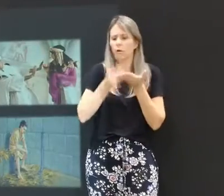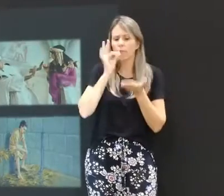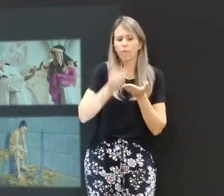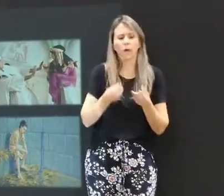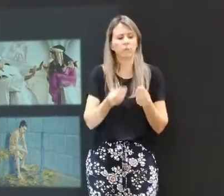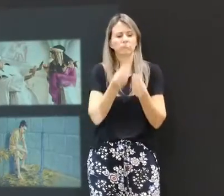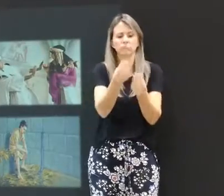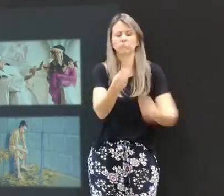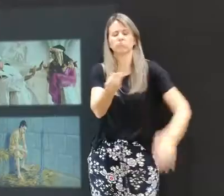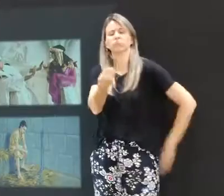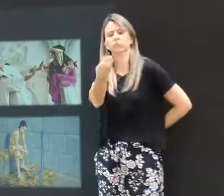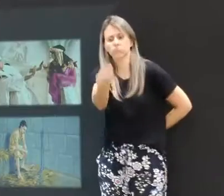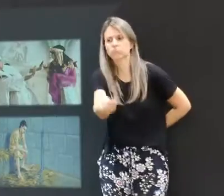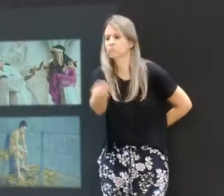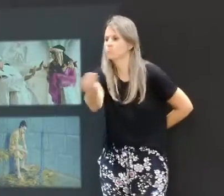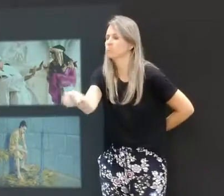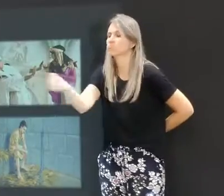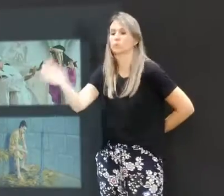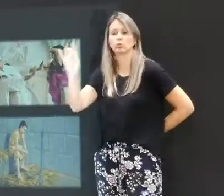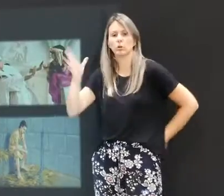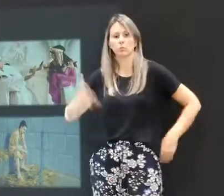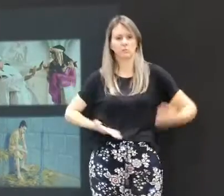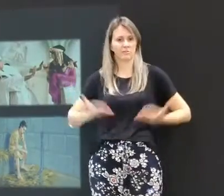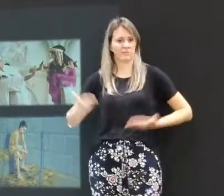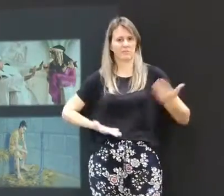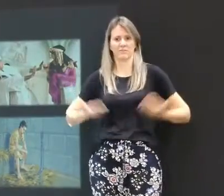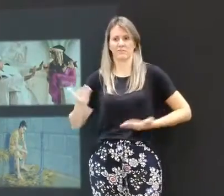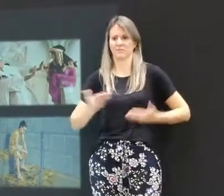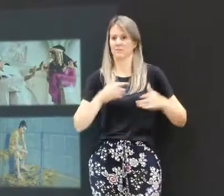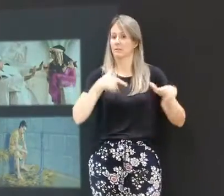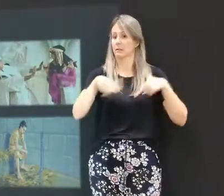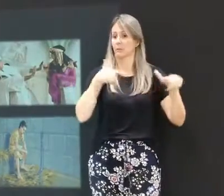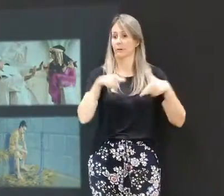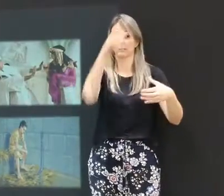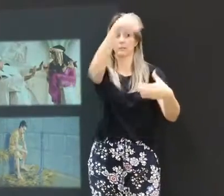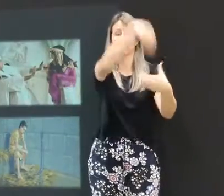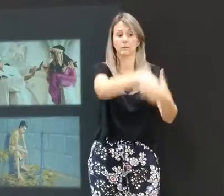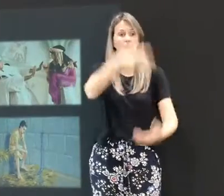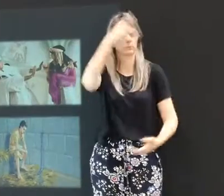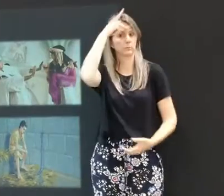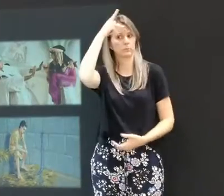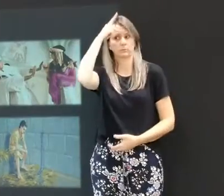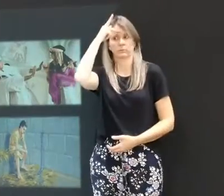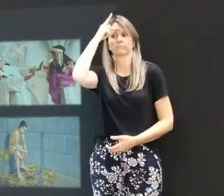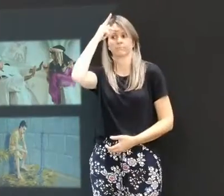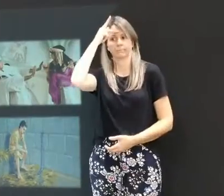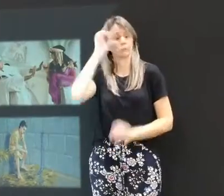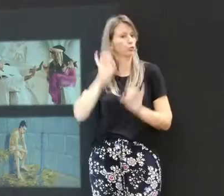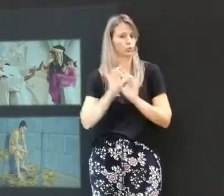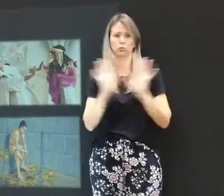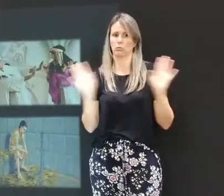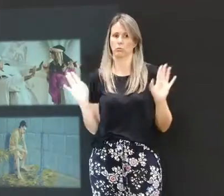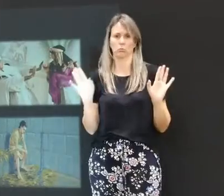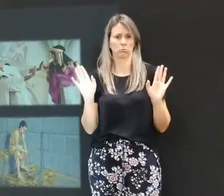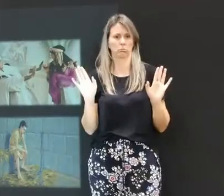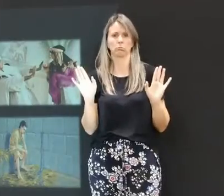dentro da casa, a fazer as coisas, servia. Ele servia lá dentro. É o trabalho de responsabilidade dele dentro da casa de Potifar,